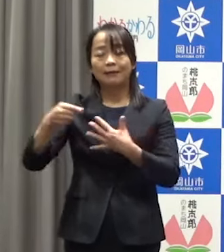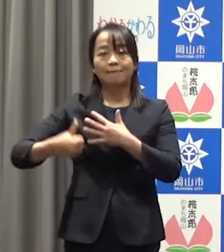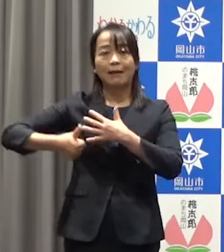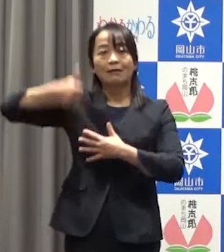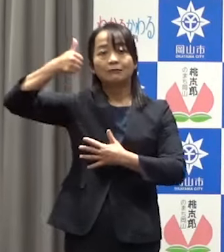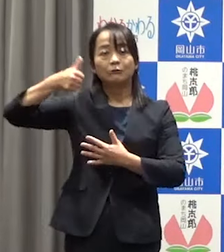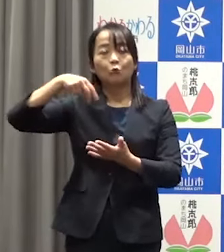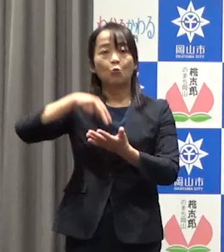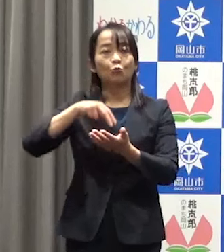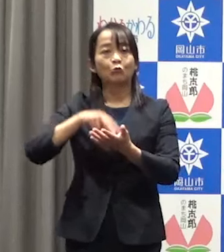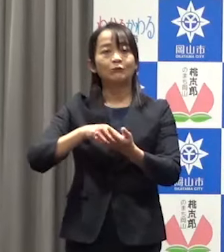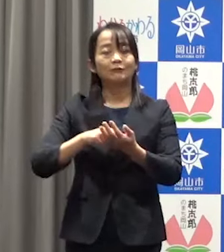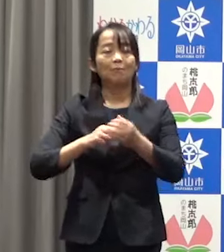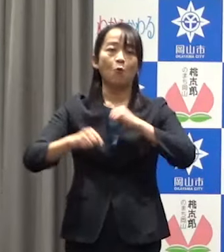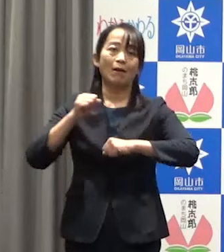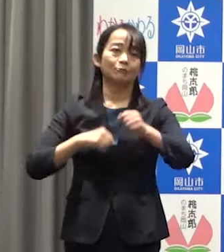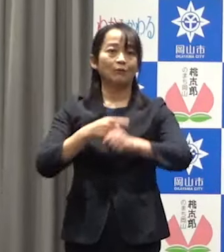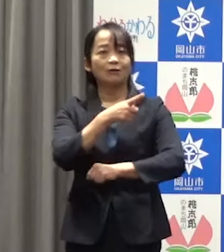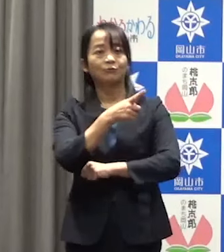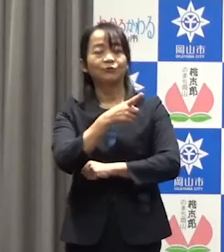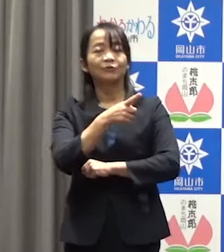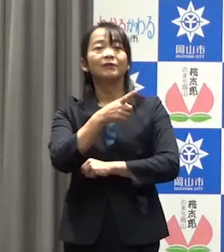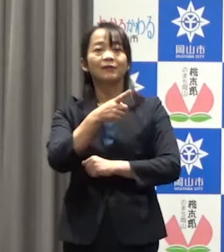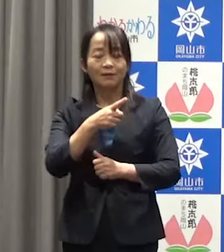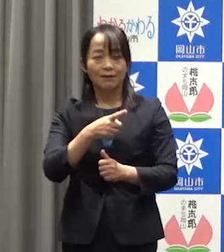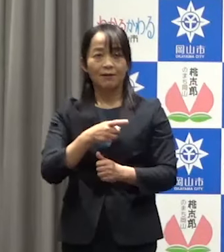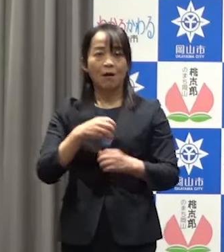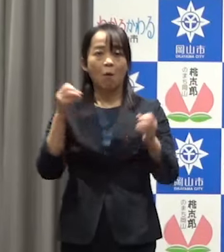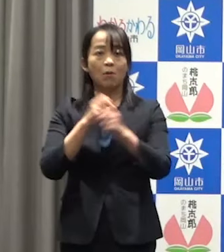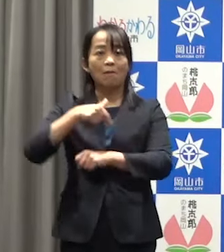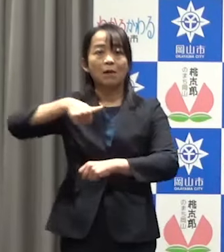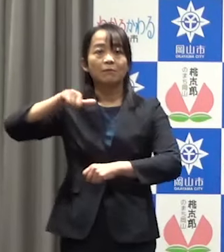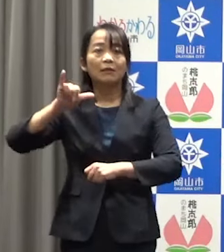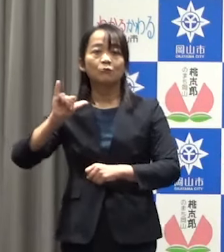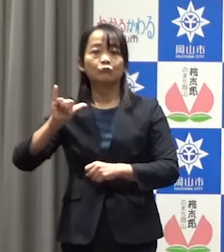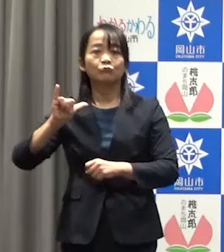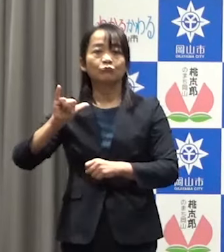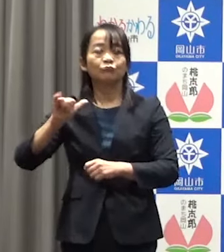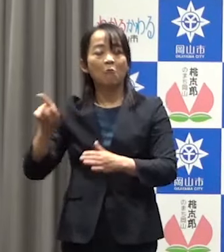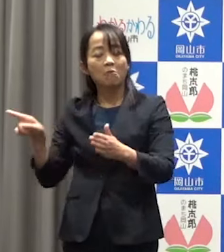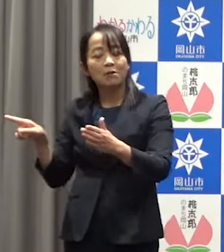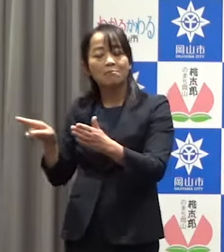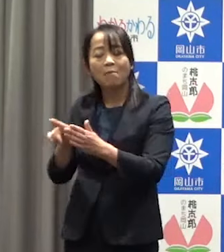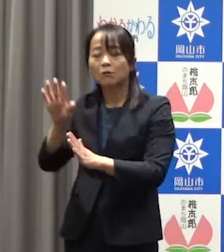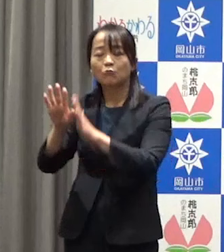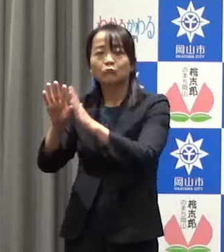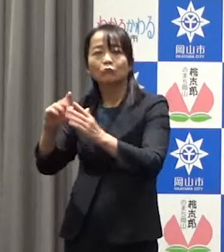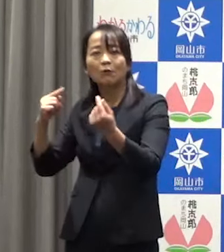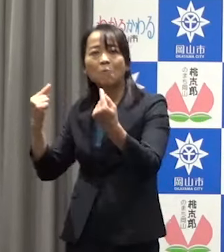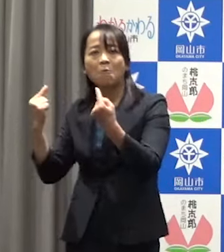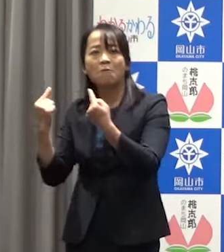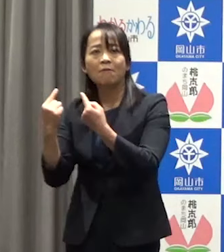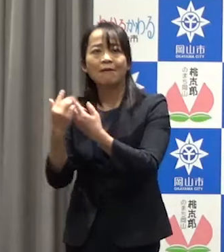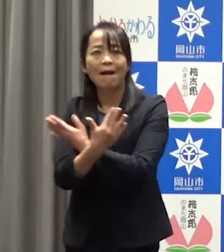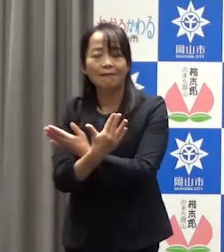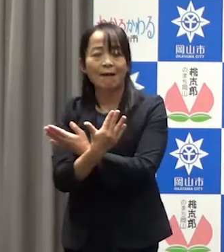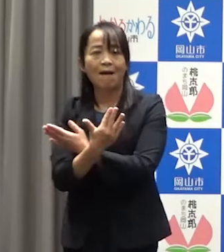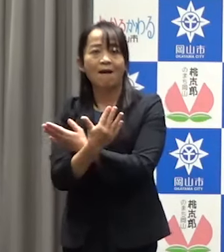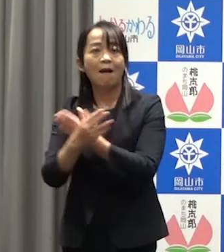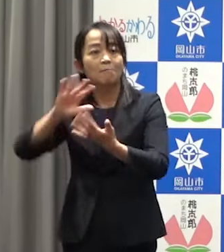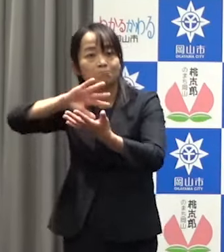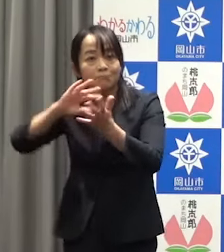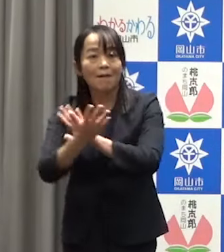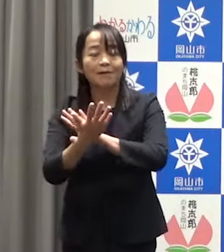としての強化に努め、オカフィルの歴史上の転換をもたらしたわけであります。退任後